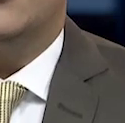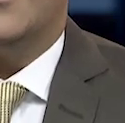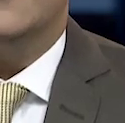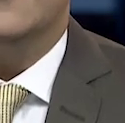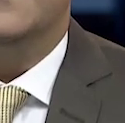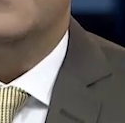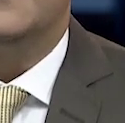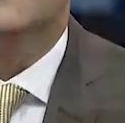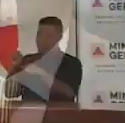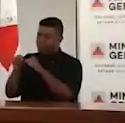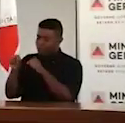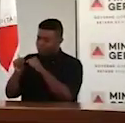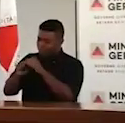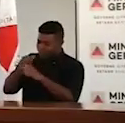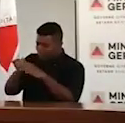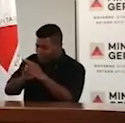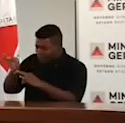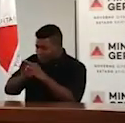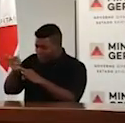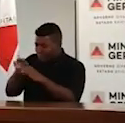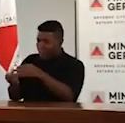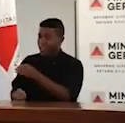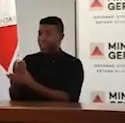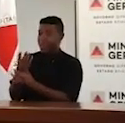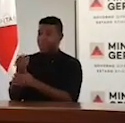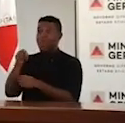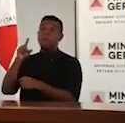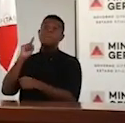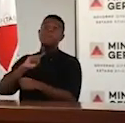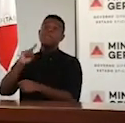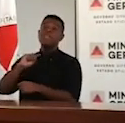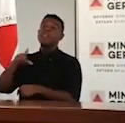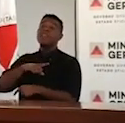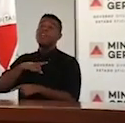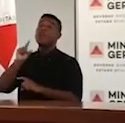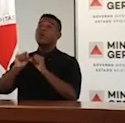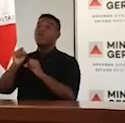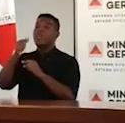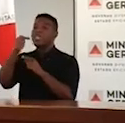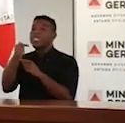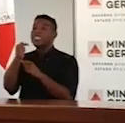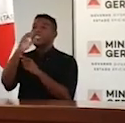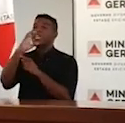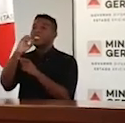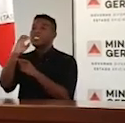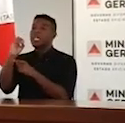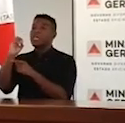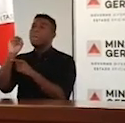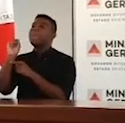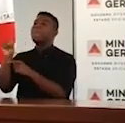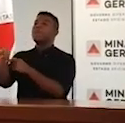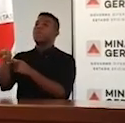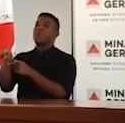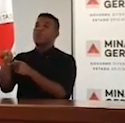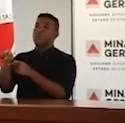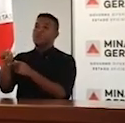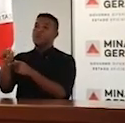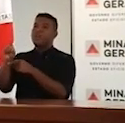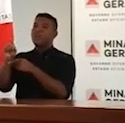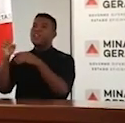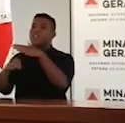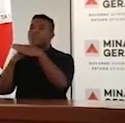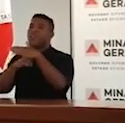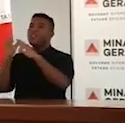de Minas Gerais. Minas Gerais tem cerca de 735 mil micro e pequenas empresas. Elas